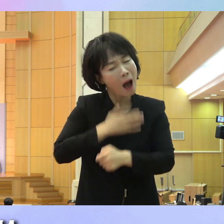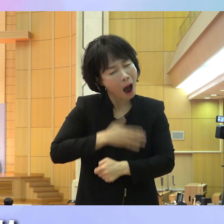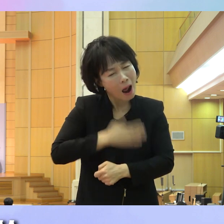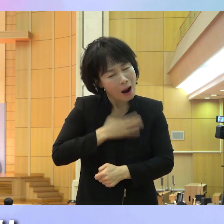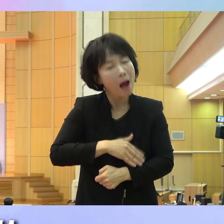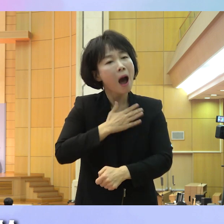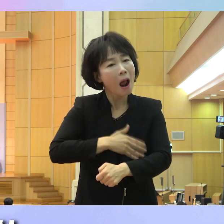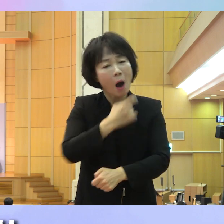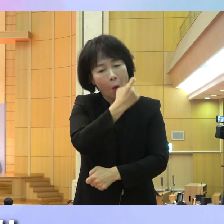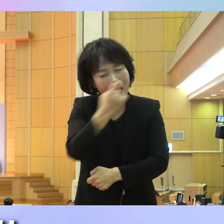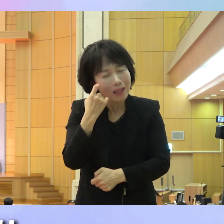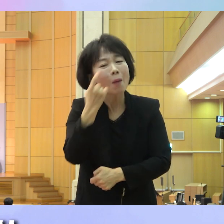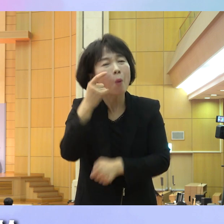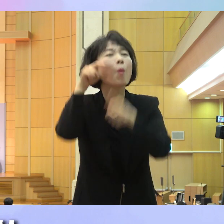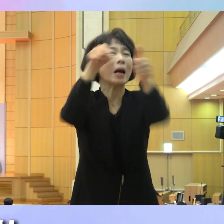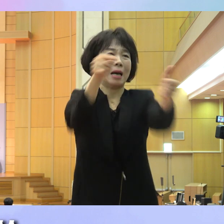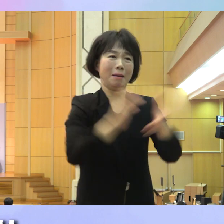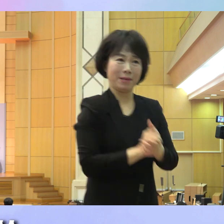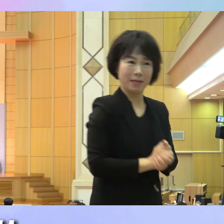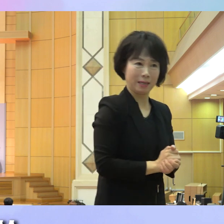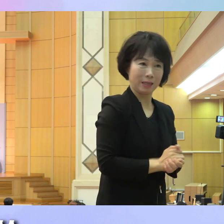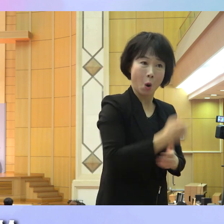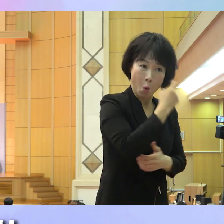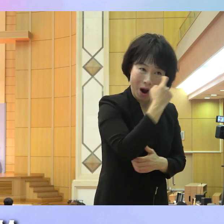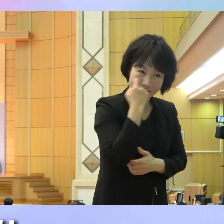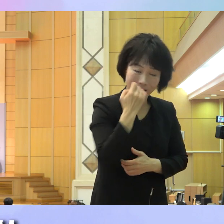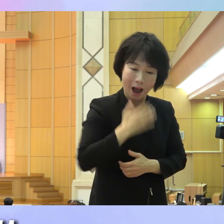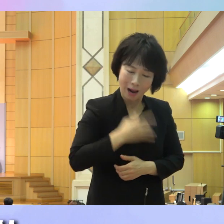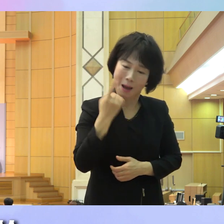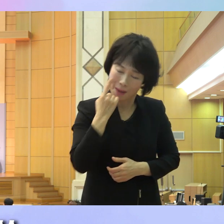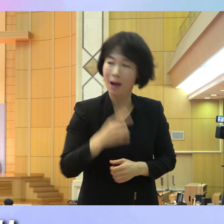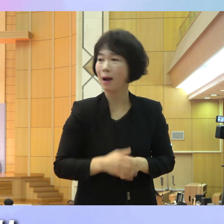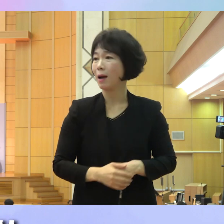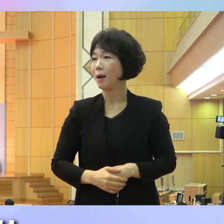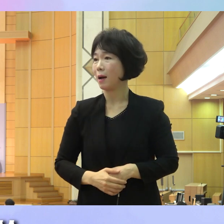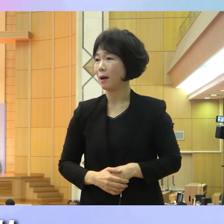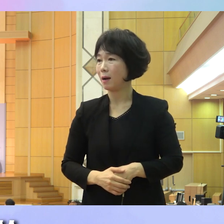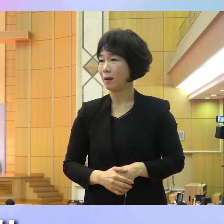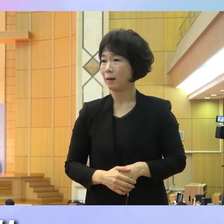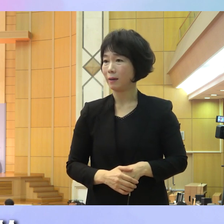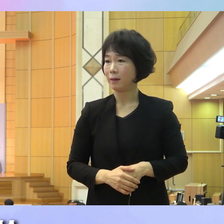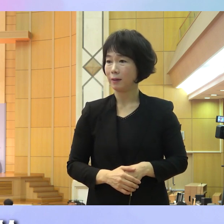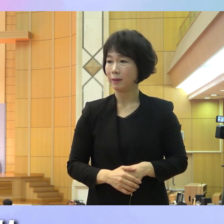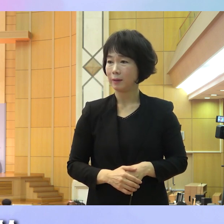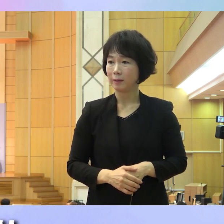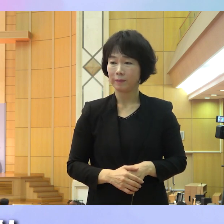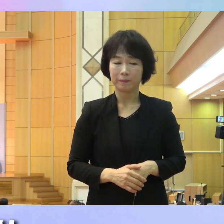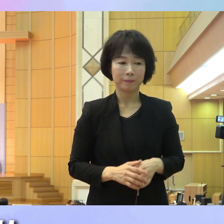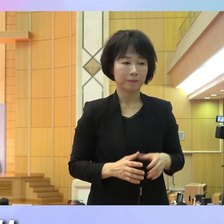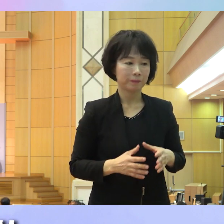경우에 이런 경우 있잖아요. 뭐 서로 이렇게 다투다가